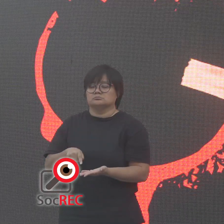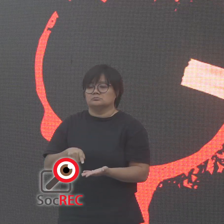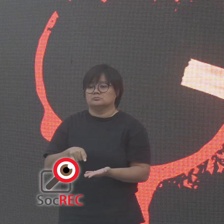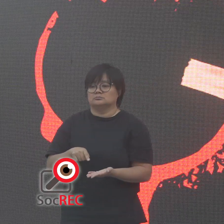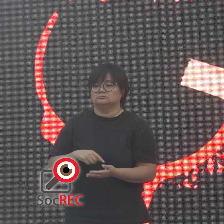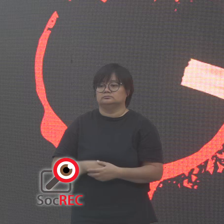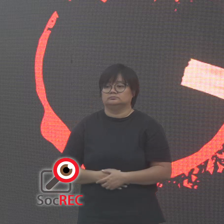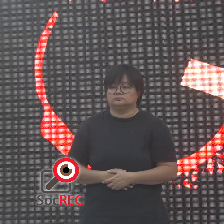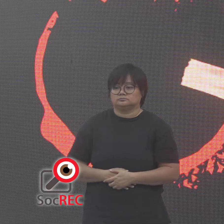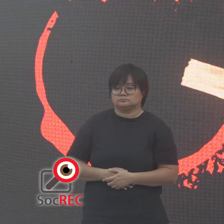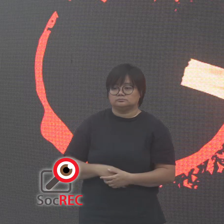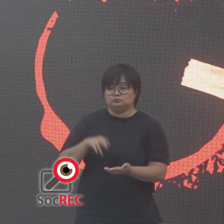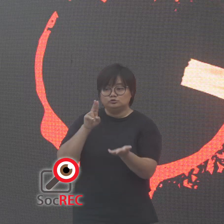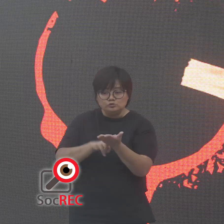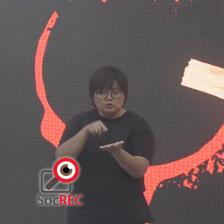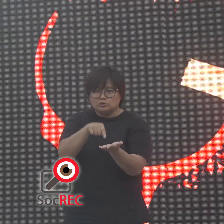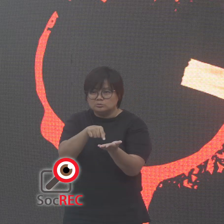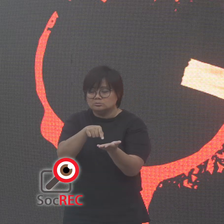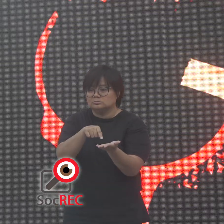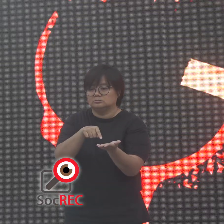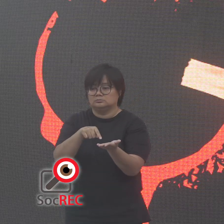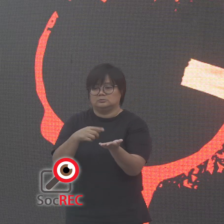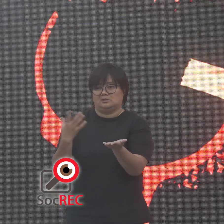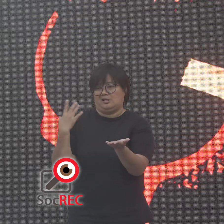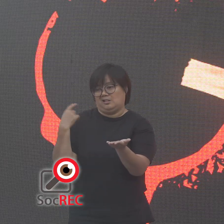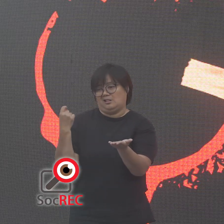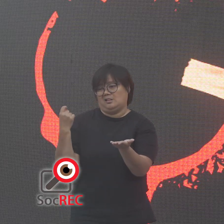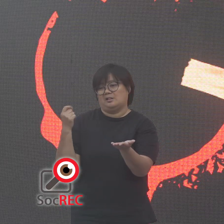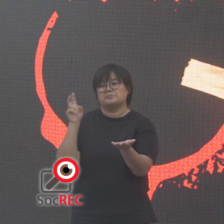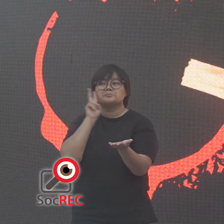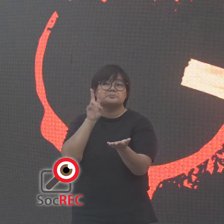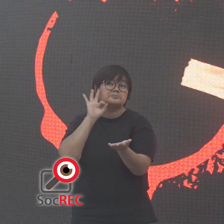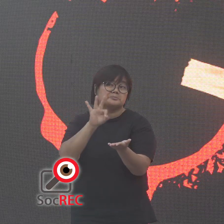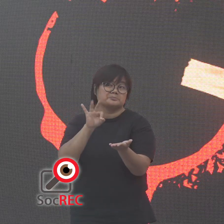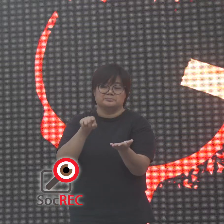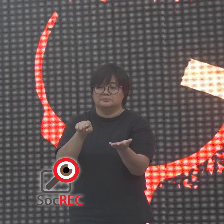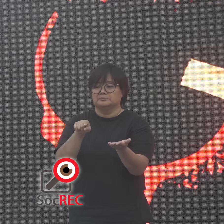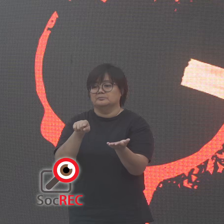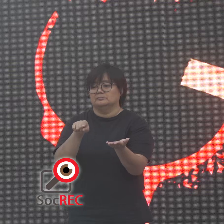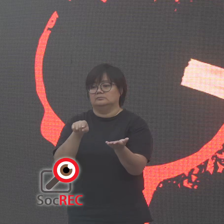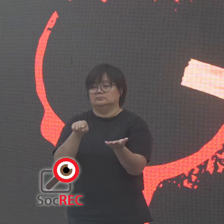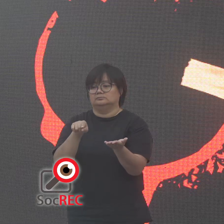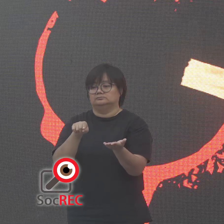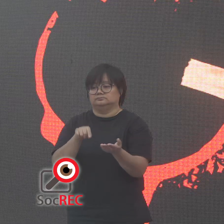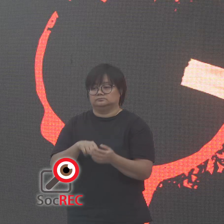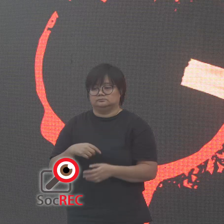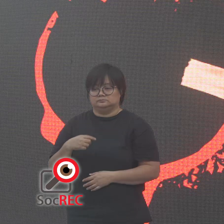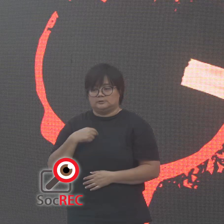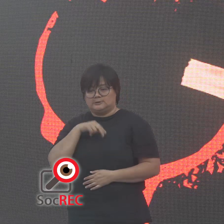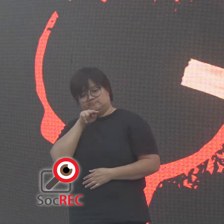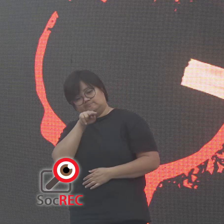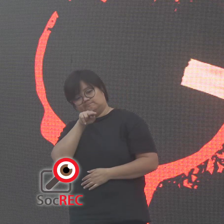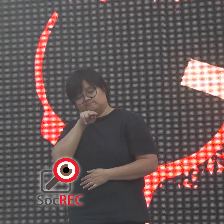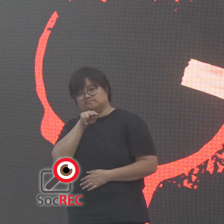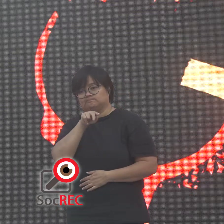講起相信手足，近這兩三個禮拜，其實我見到有一些很差的